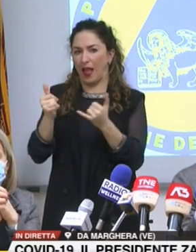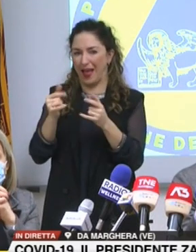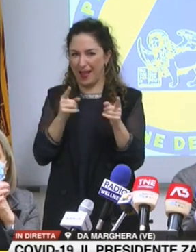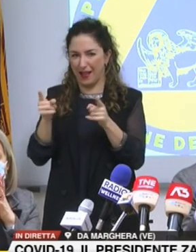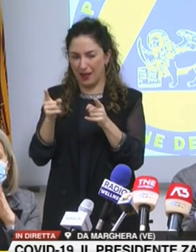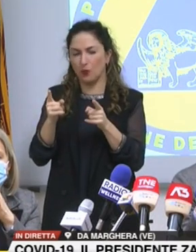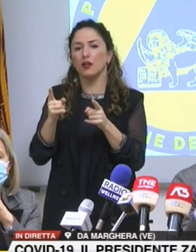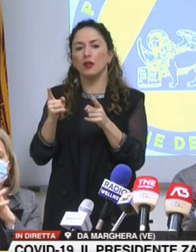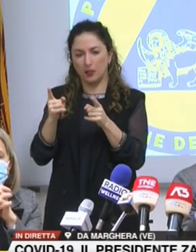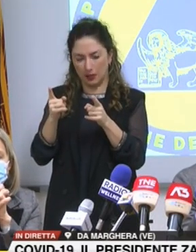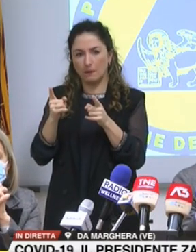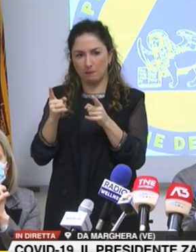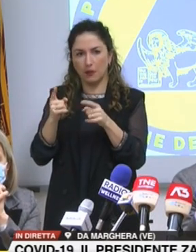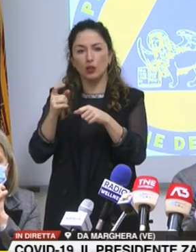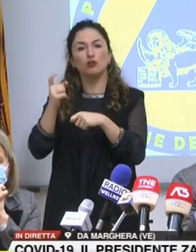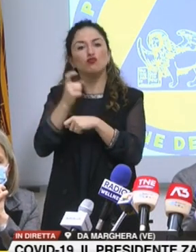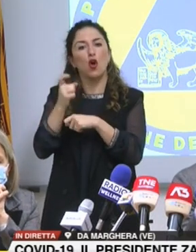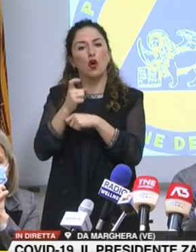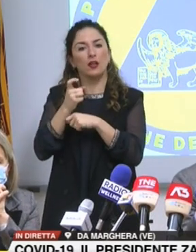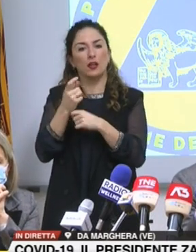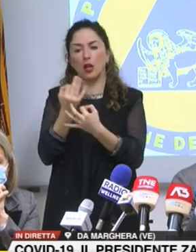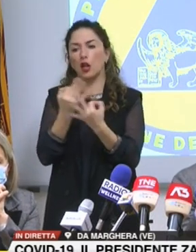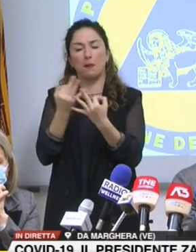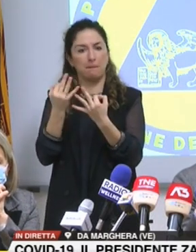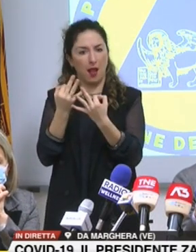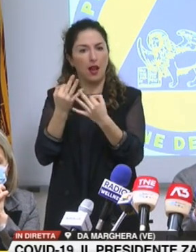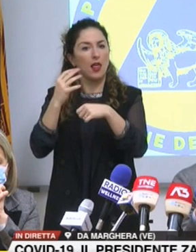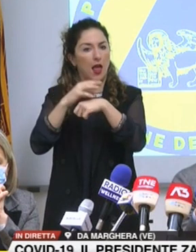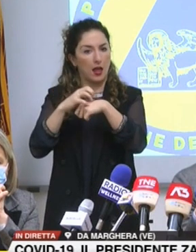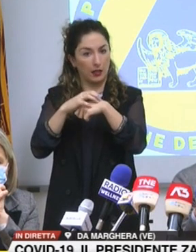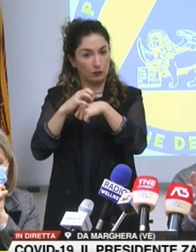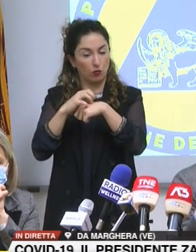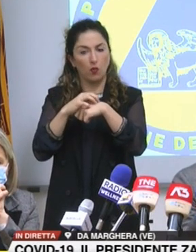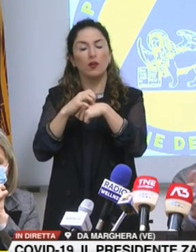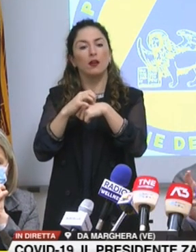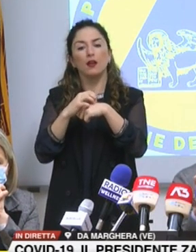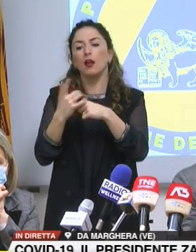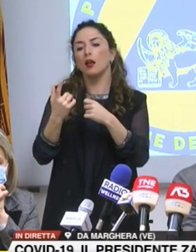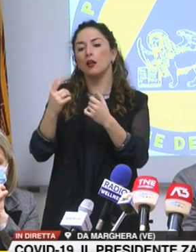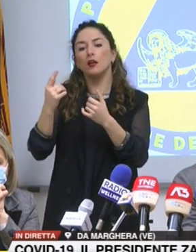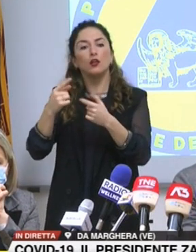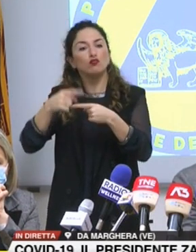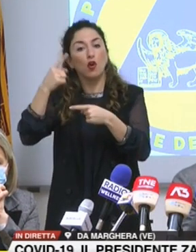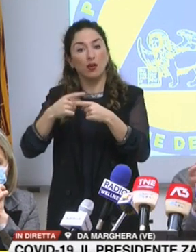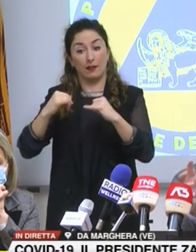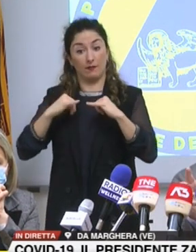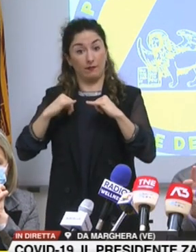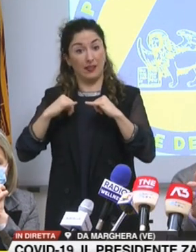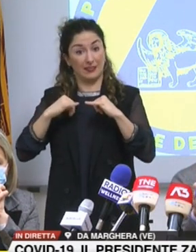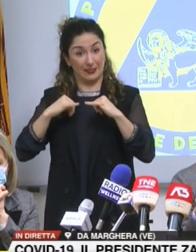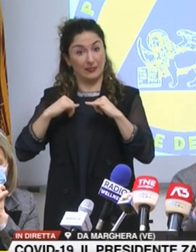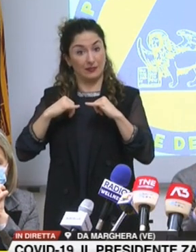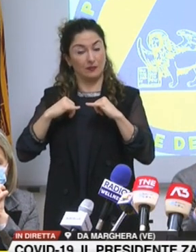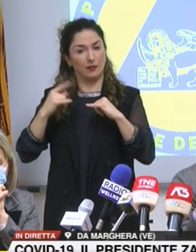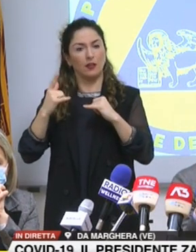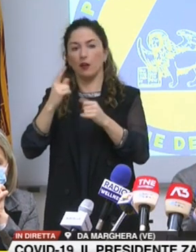nei prefestivi, nei giorni feriali, e le zone rosse nei prefestivi. Quindi in 15 giorni, dal 24 dicembre